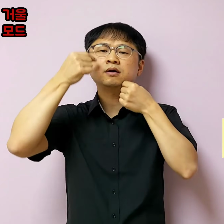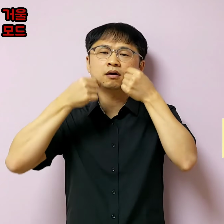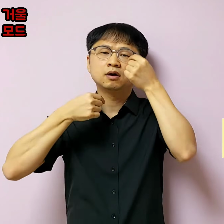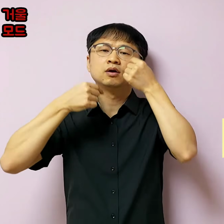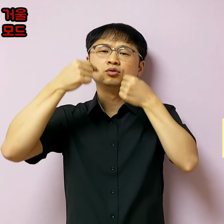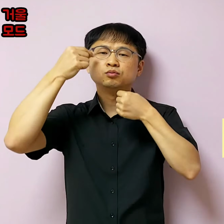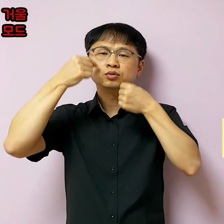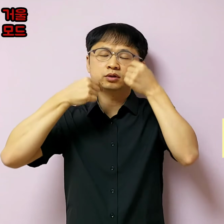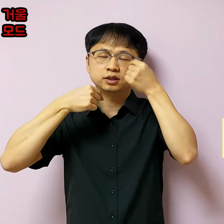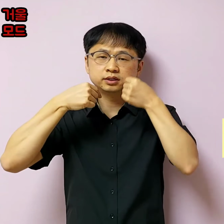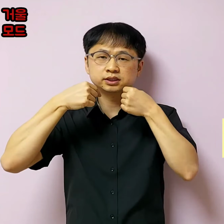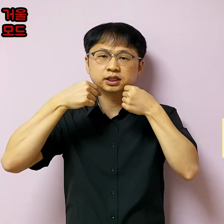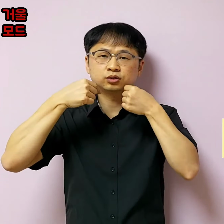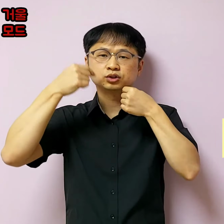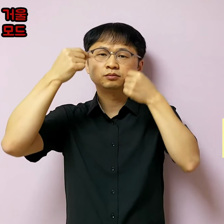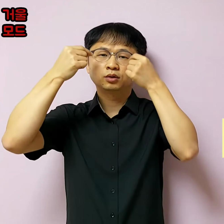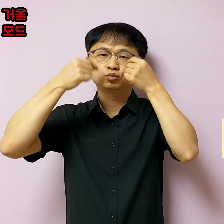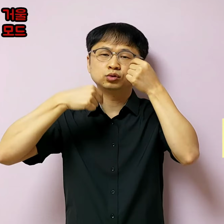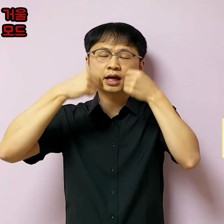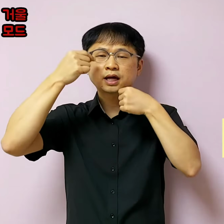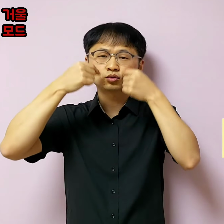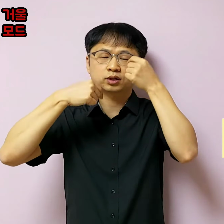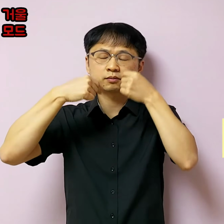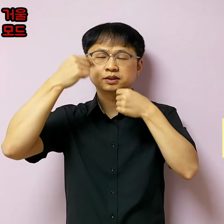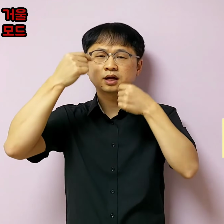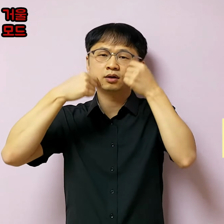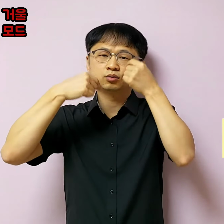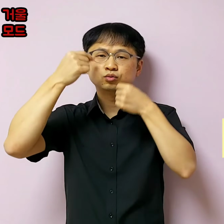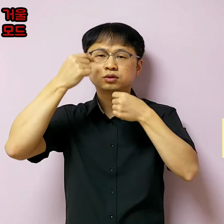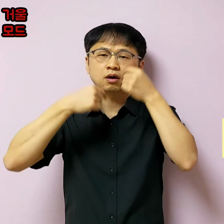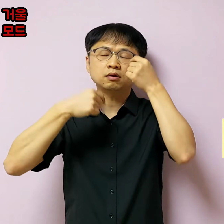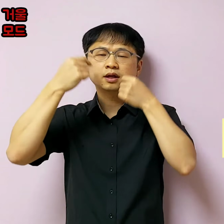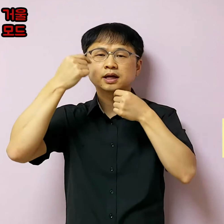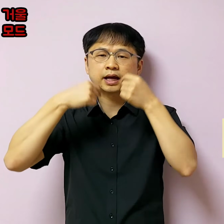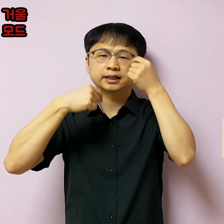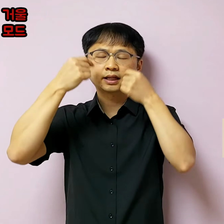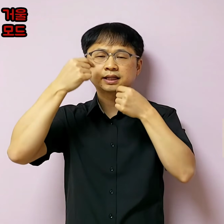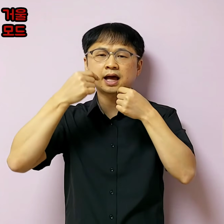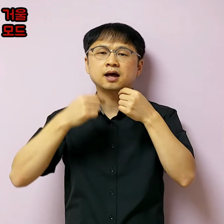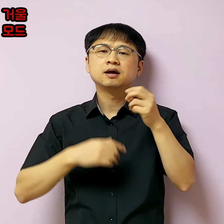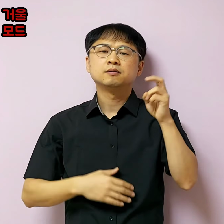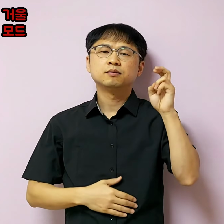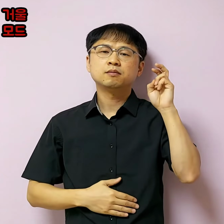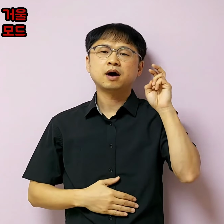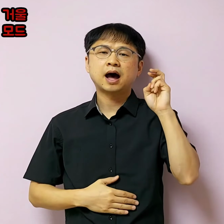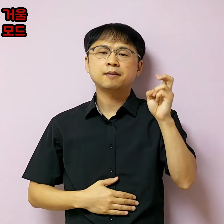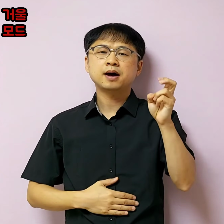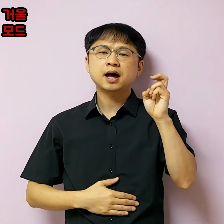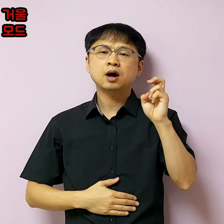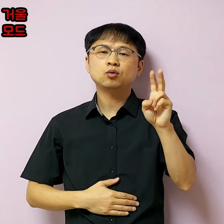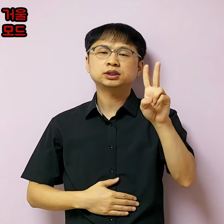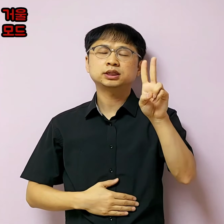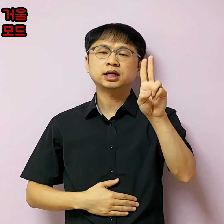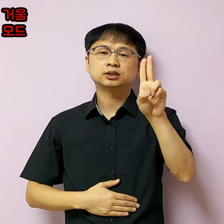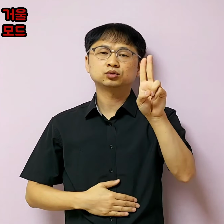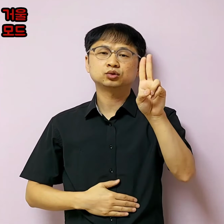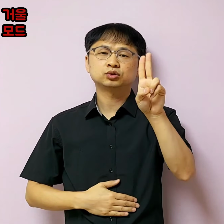눈앞에서 눈물 흘리듯이 내려주시면 울다 수어가 됩니다. 울 것 같았다. 아마 혹시라는